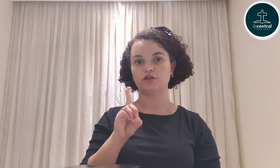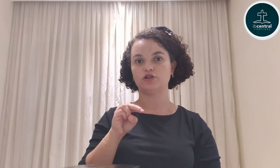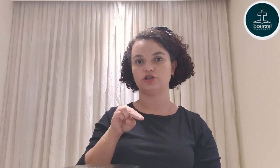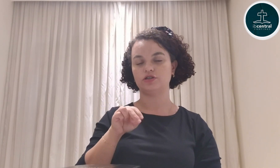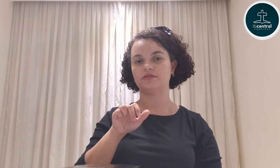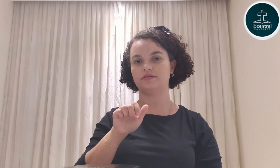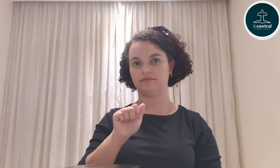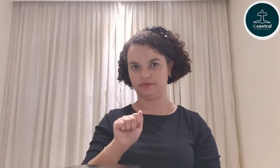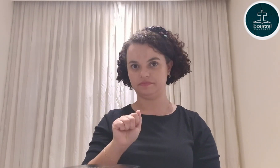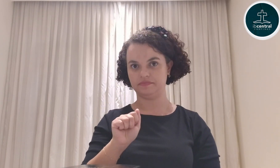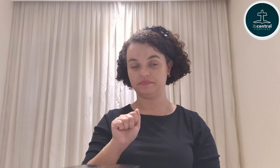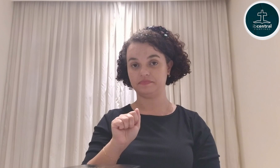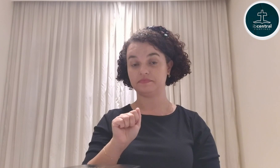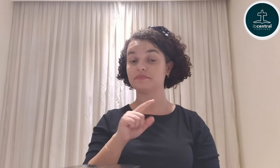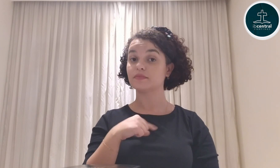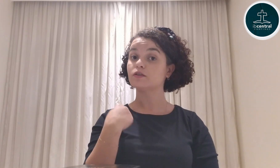esse sinal e o meu nome é Adna.